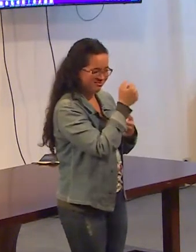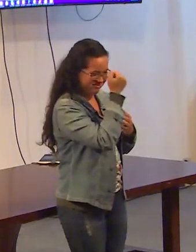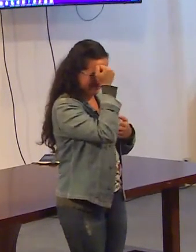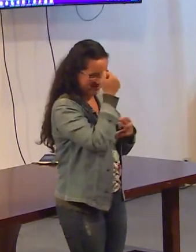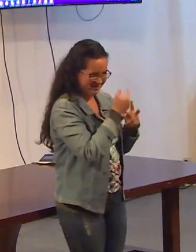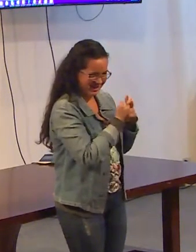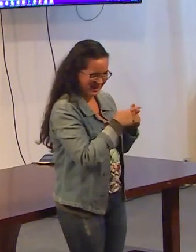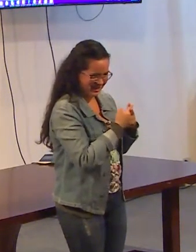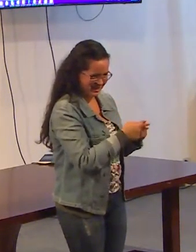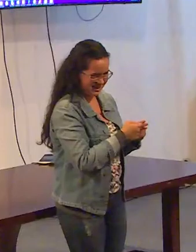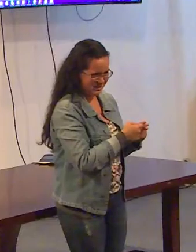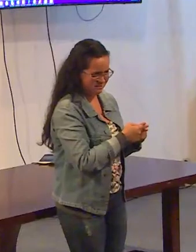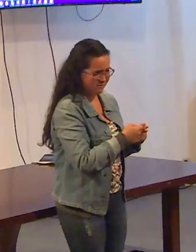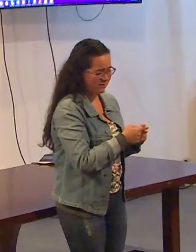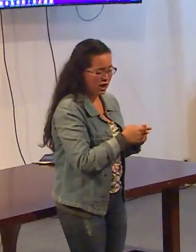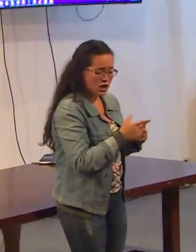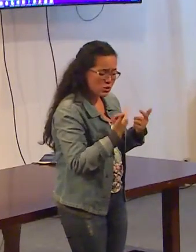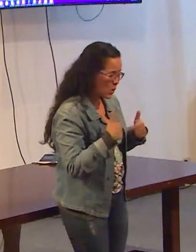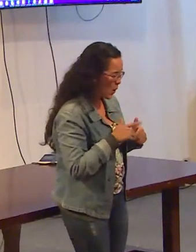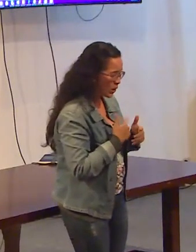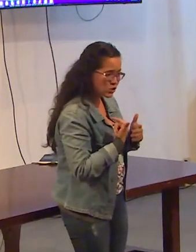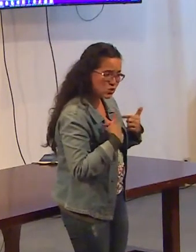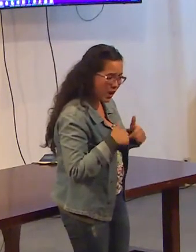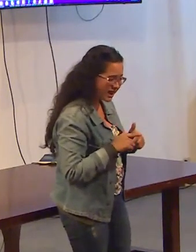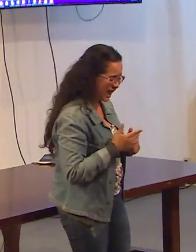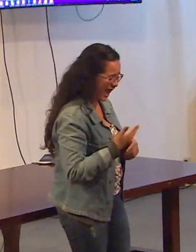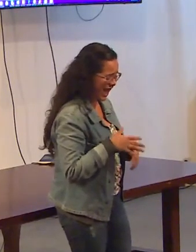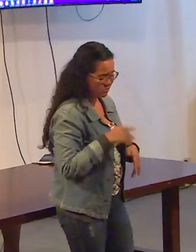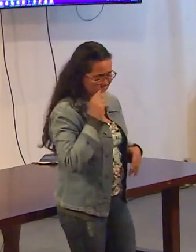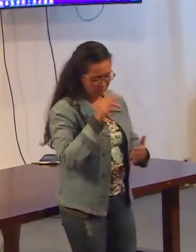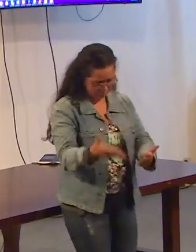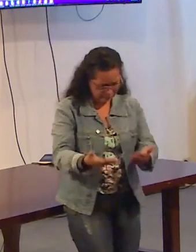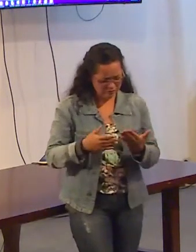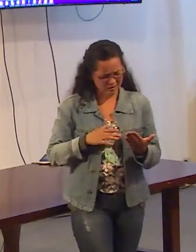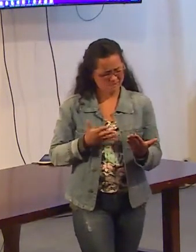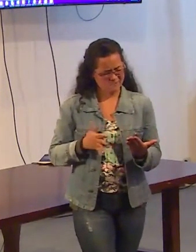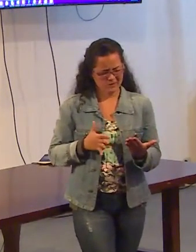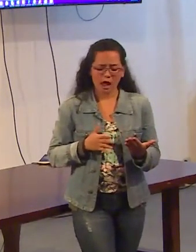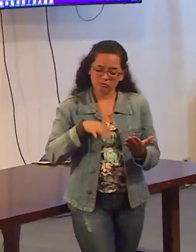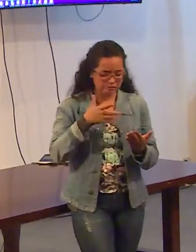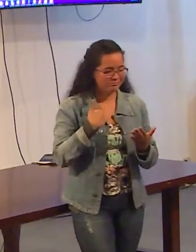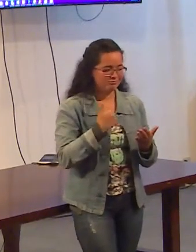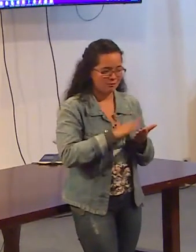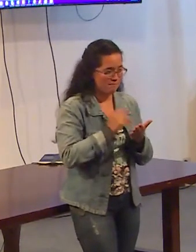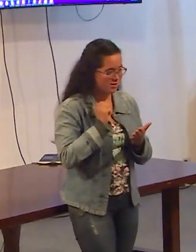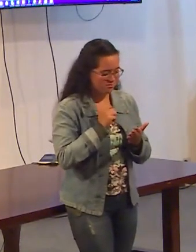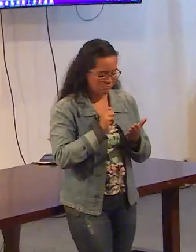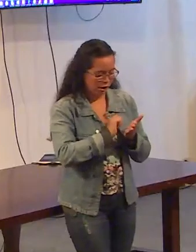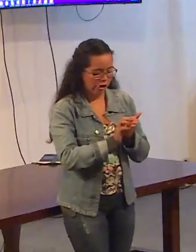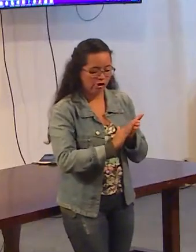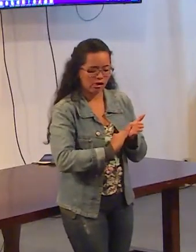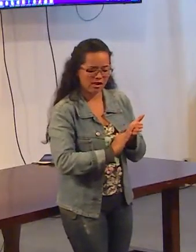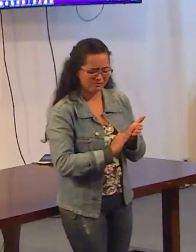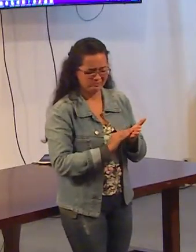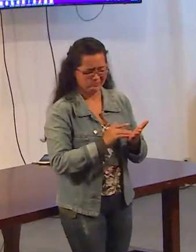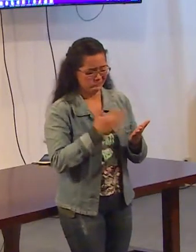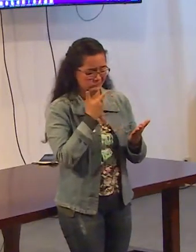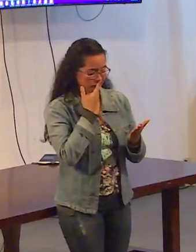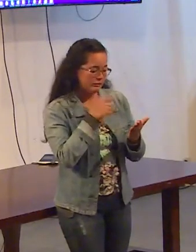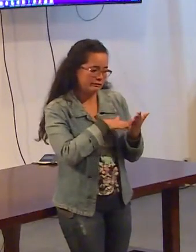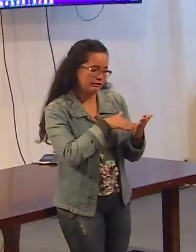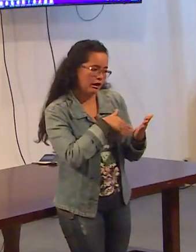no era así, ella misma retocaba los objetos. Es allí donde nosotros dijimos, como yo les mencionaba, que no todo